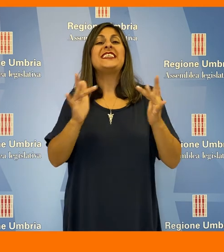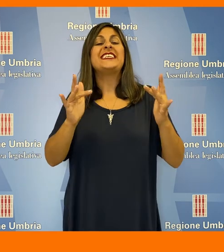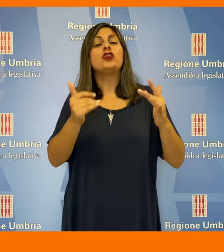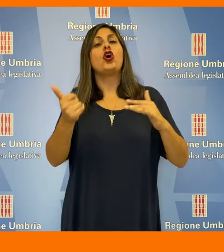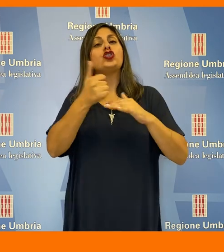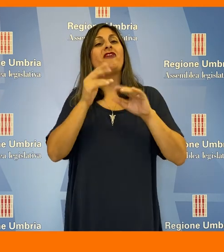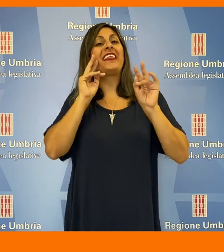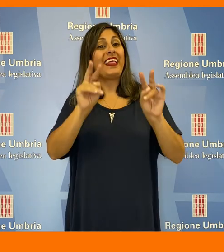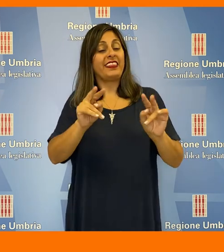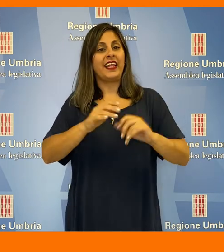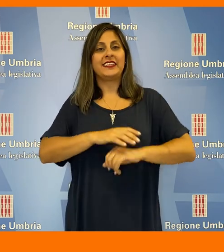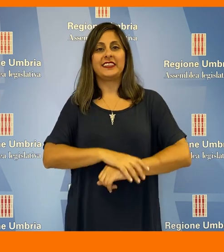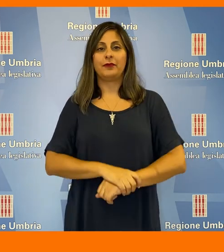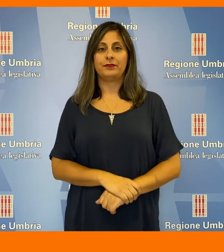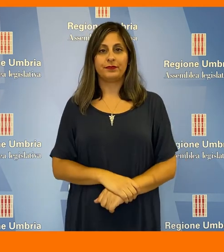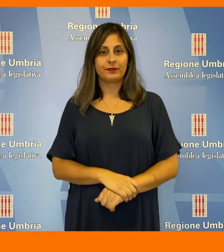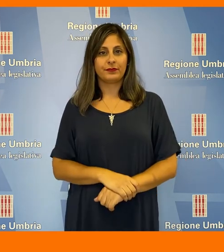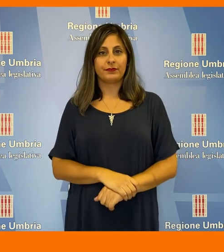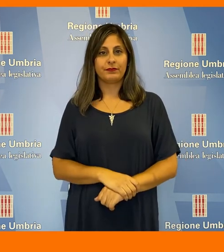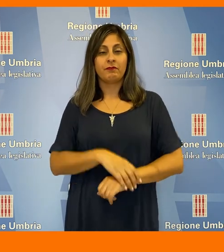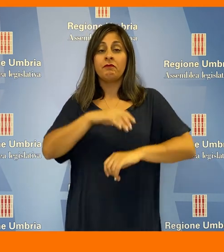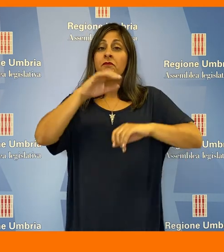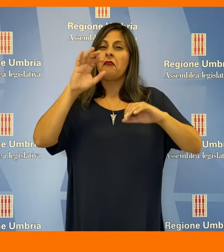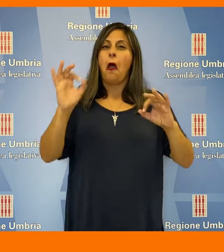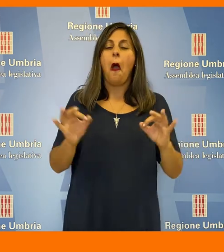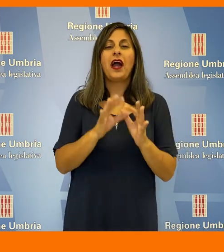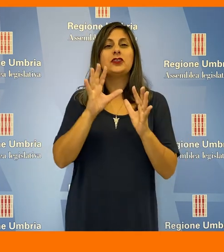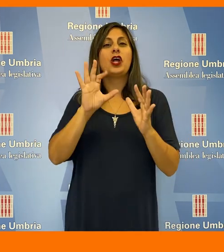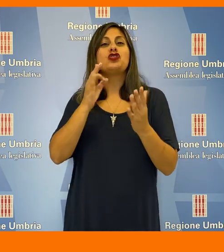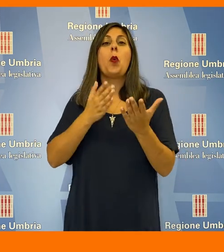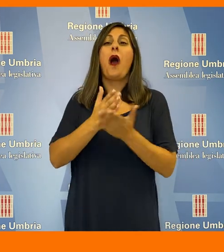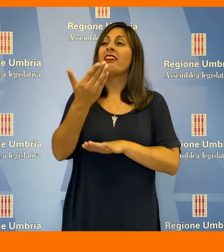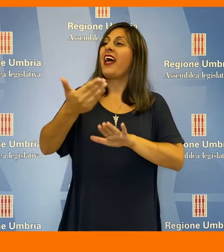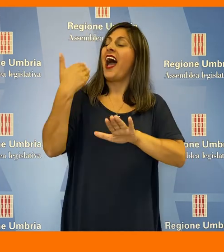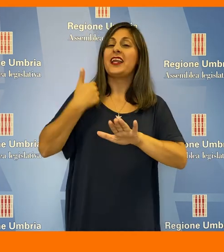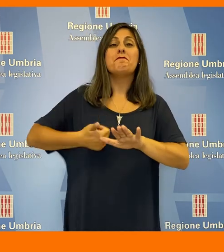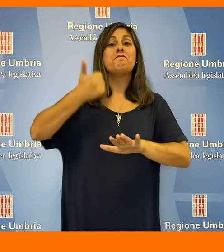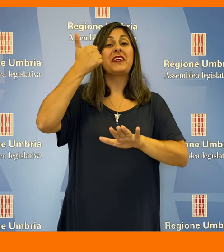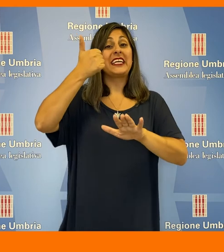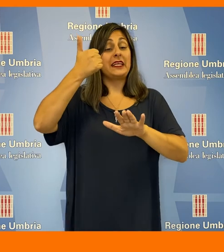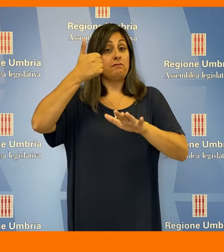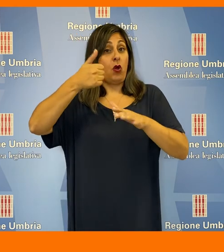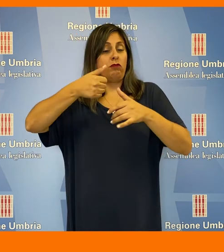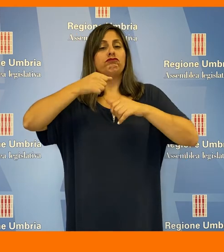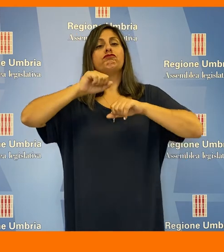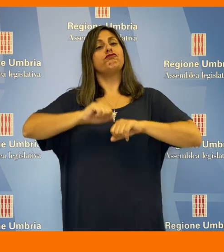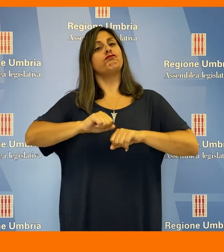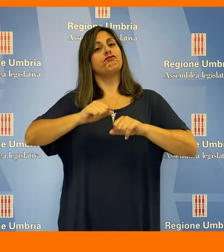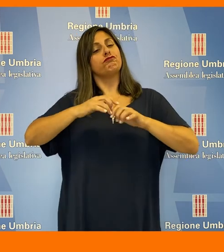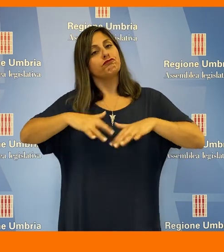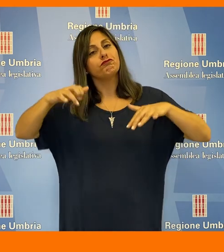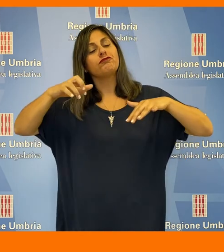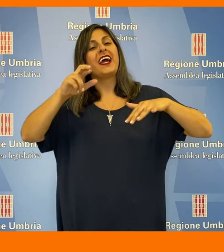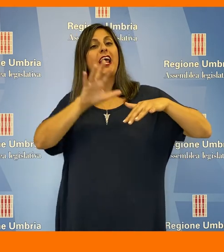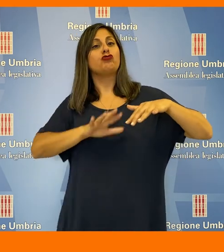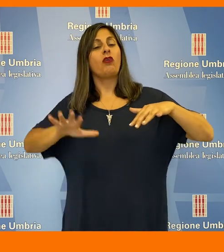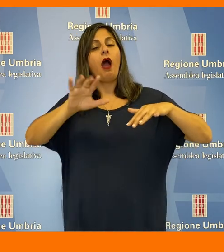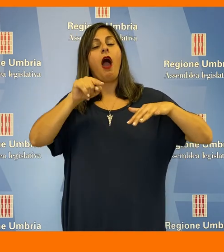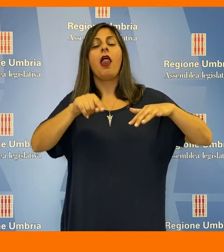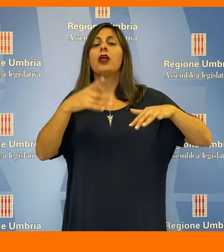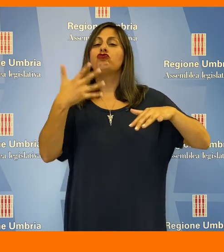In occasione dei 50 anni dalla prima seduta del Consiglio regionale abbiamo presentato il lavoro